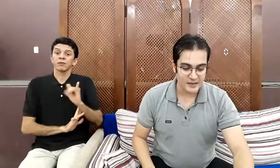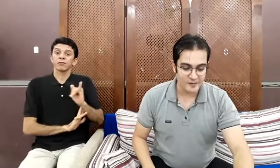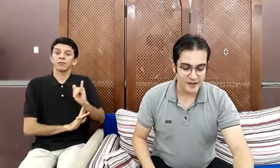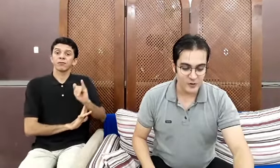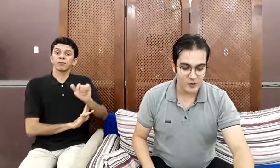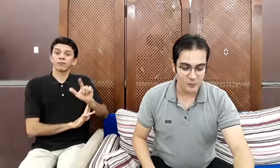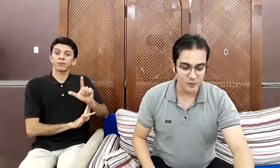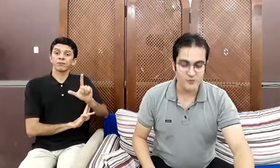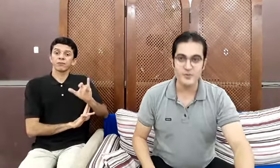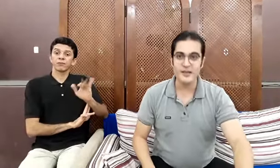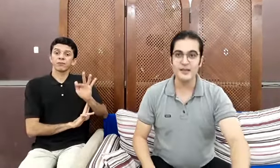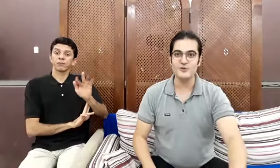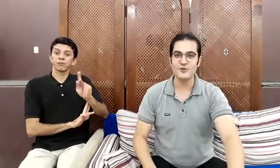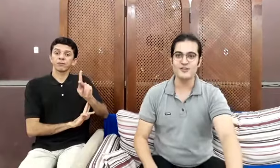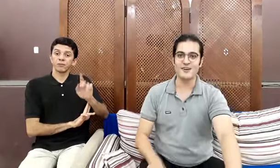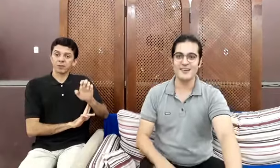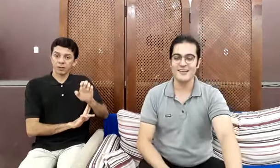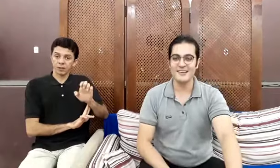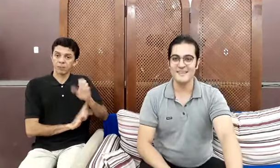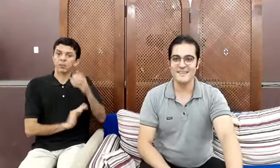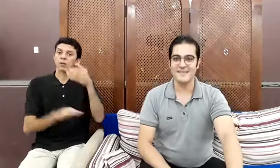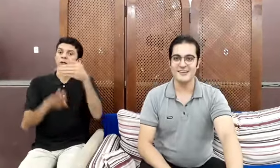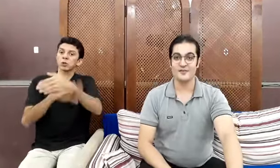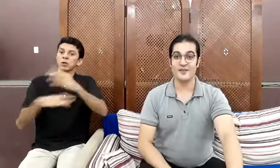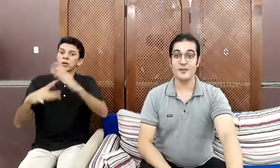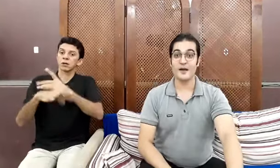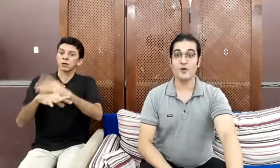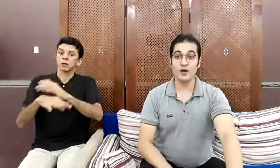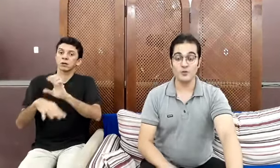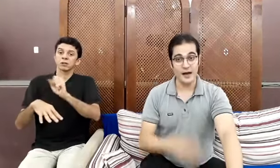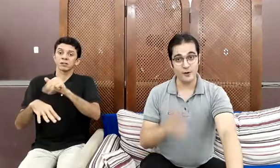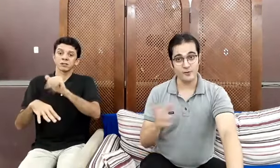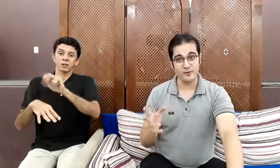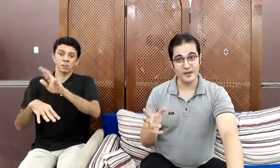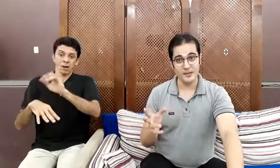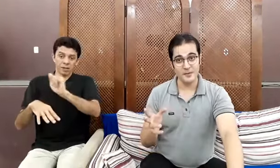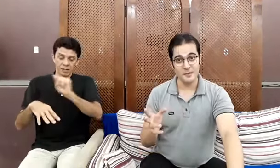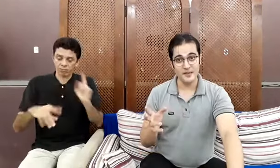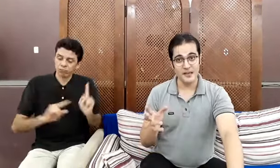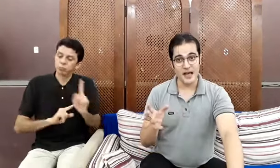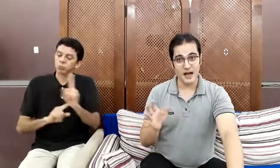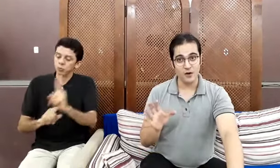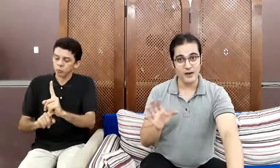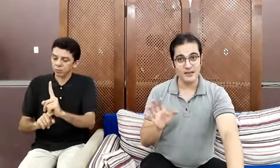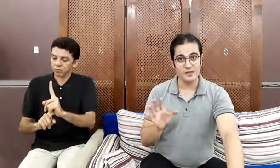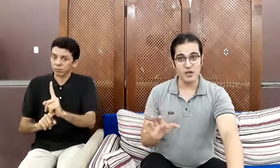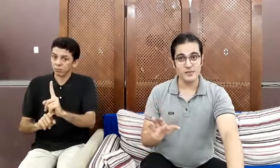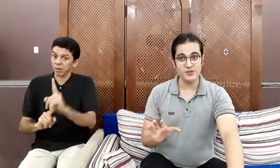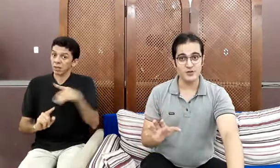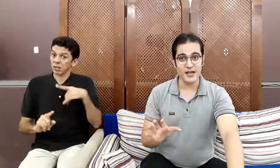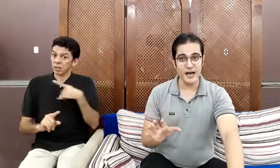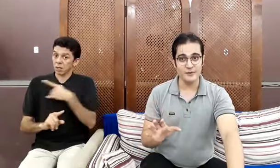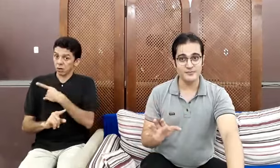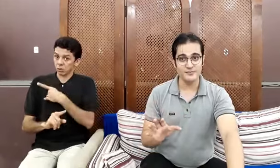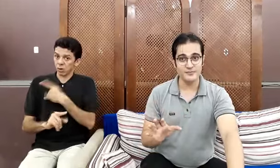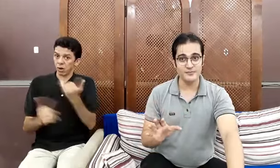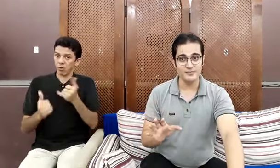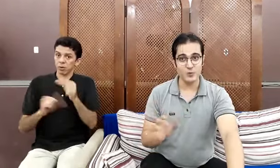ali falou ao povo sobre Cristo. Olha só, Filipe agora, o diácono Filipe, agora ele se torna